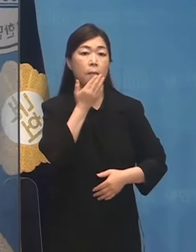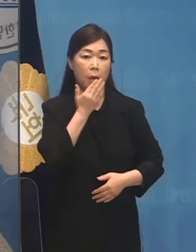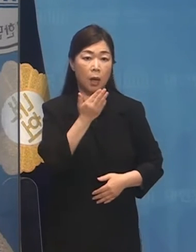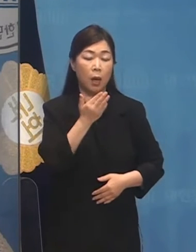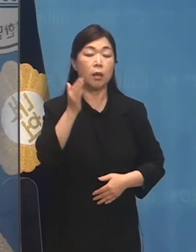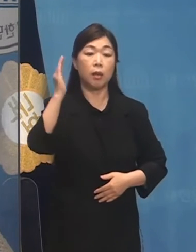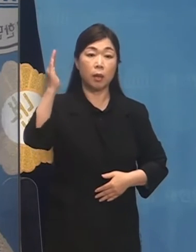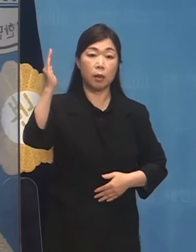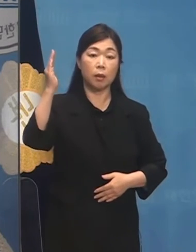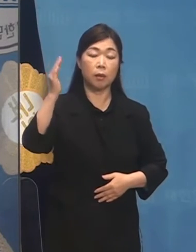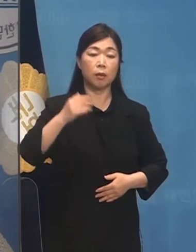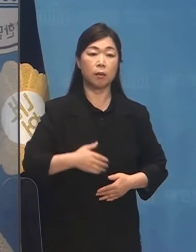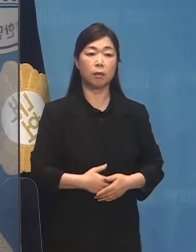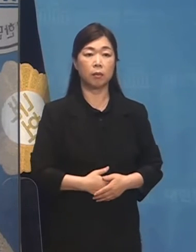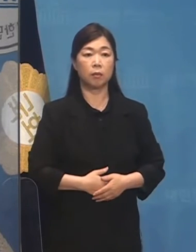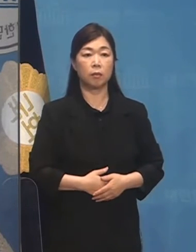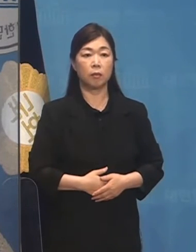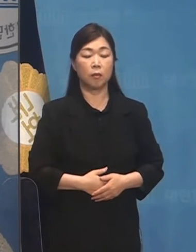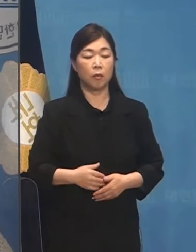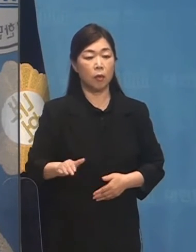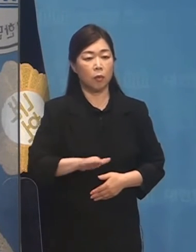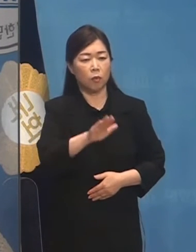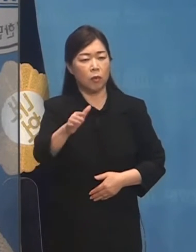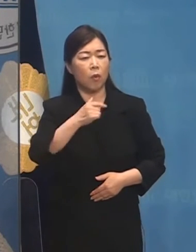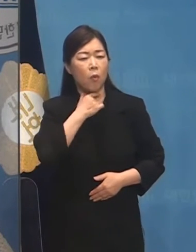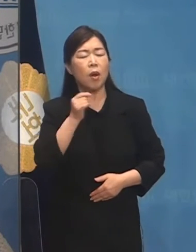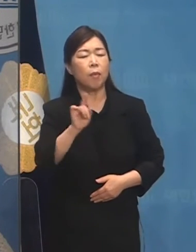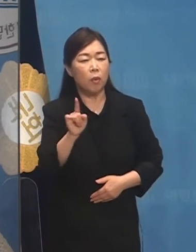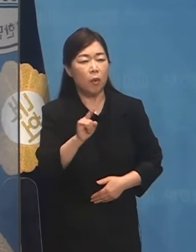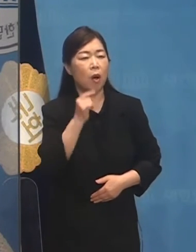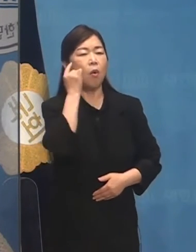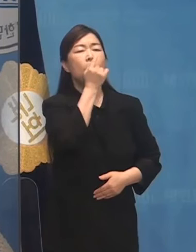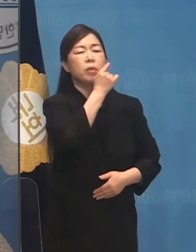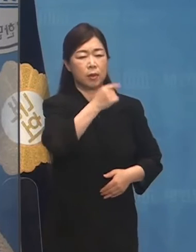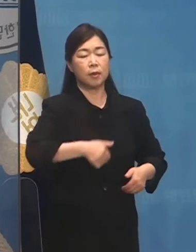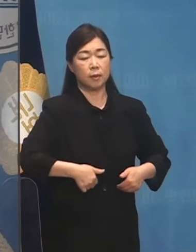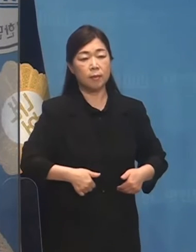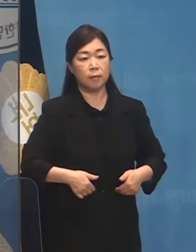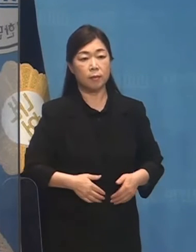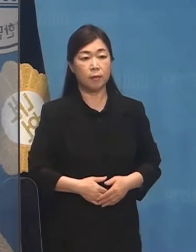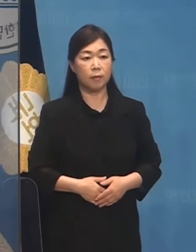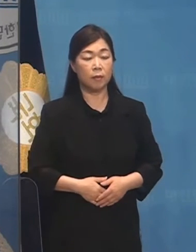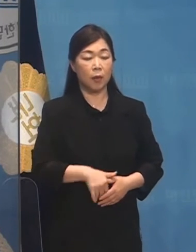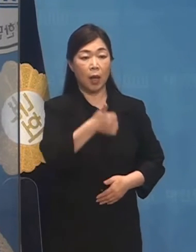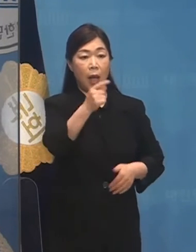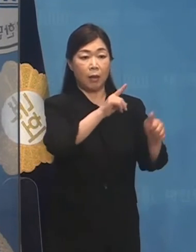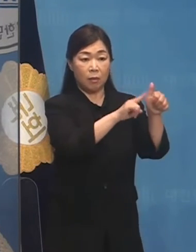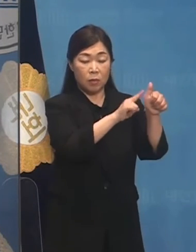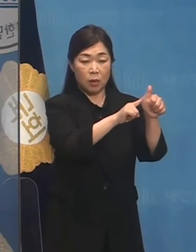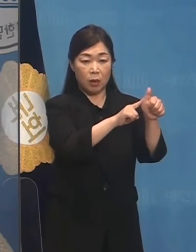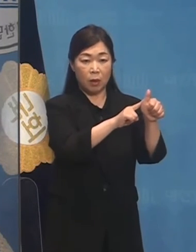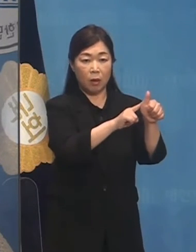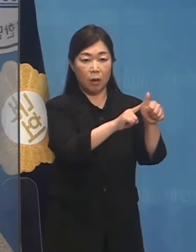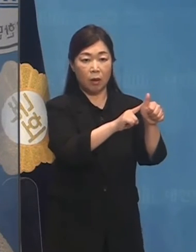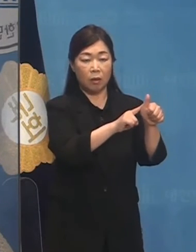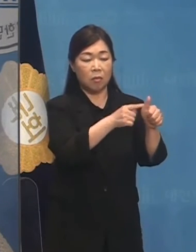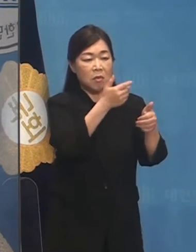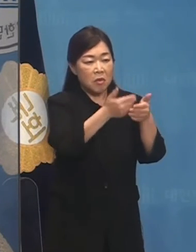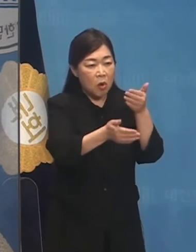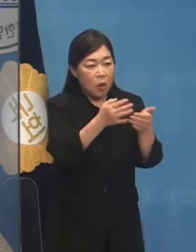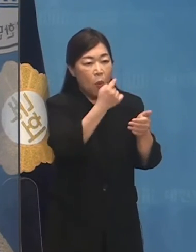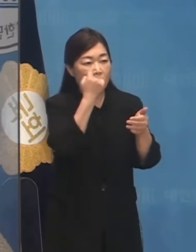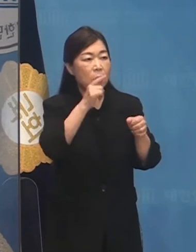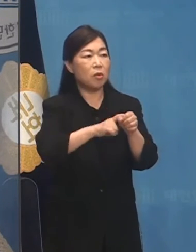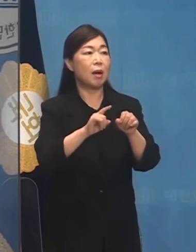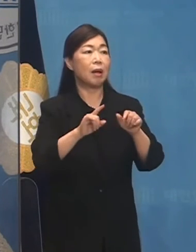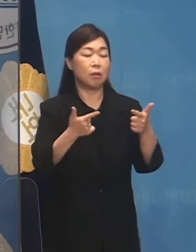있다고 얘기를 하고 있습니다. 우리가 하려고 하는 것은 검증이지 한덕수 후보자에 대한 경력을